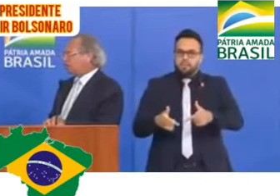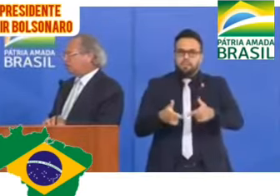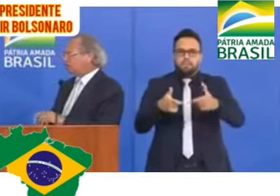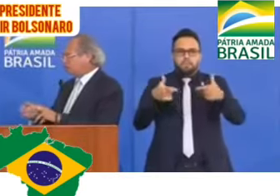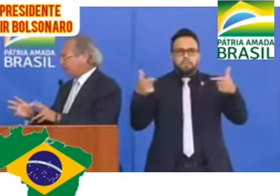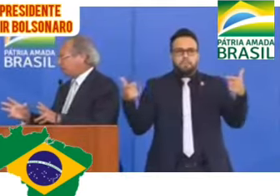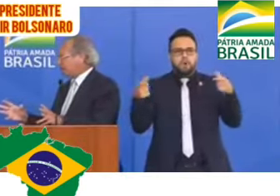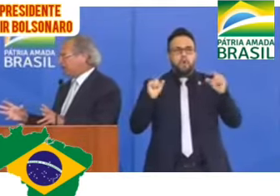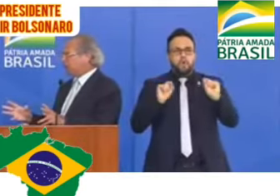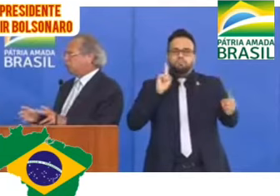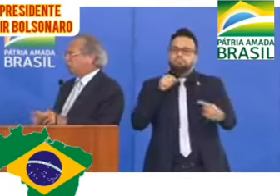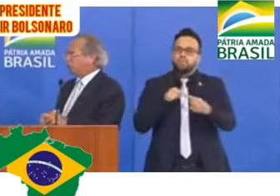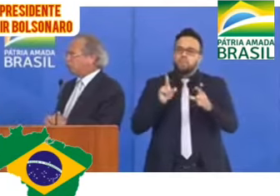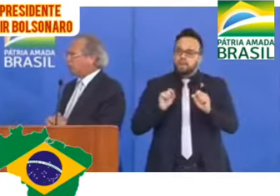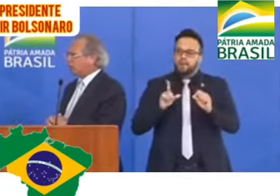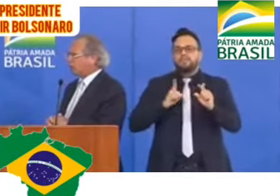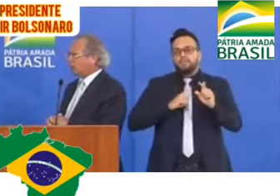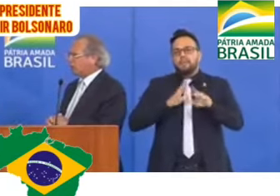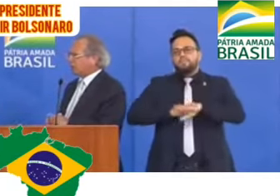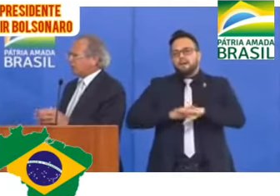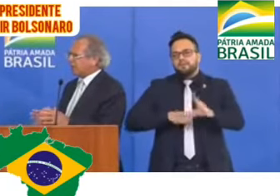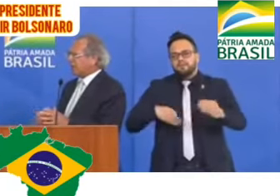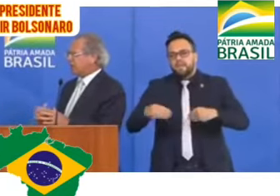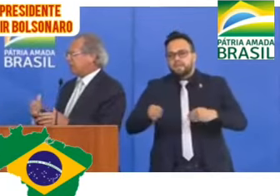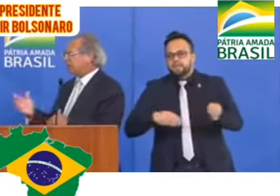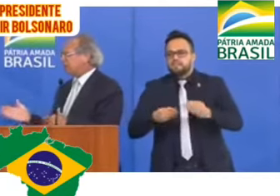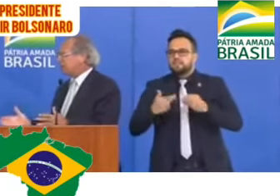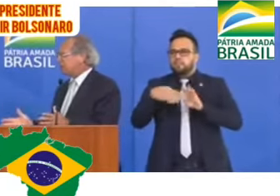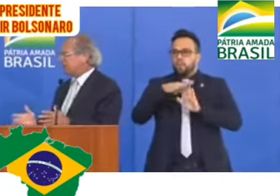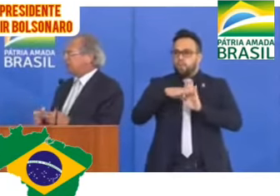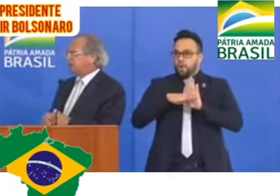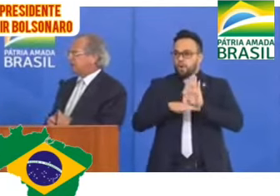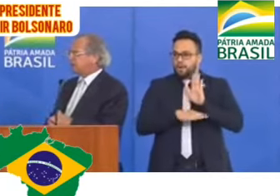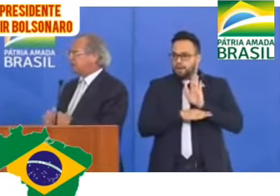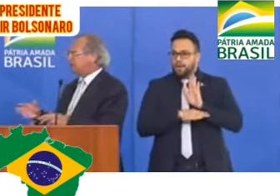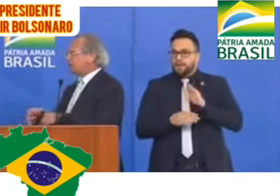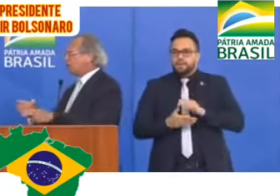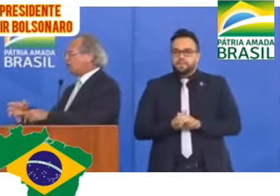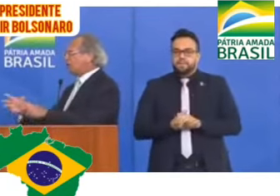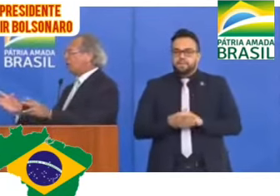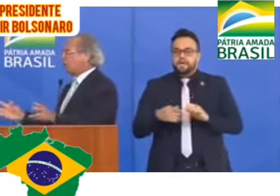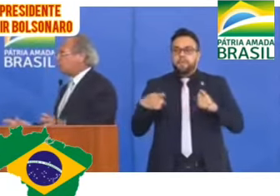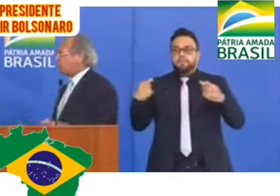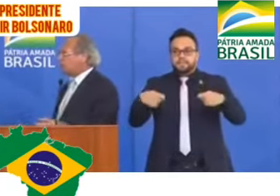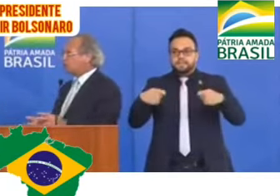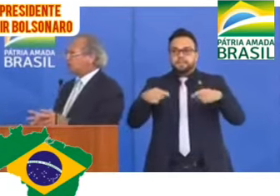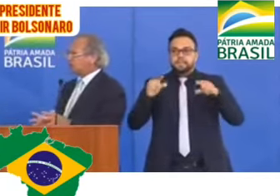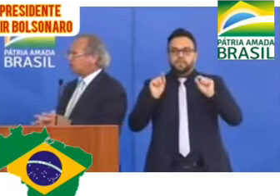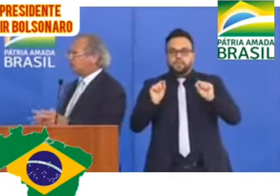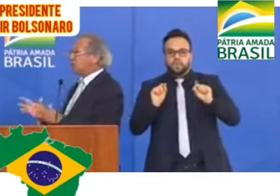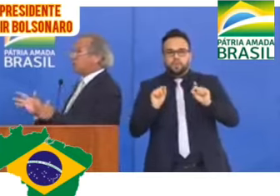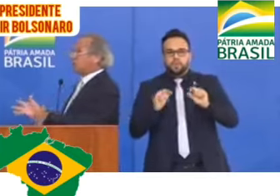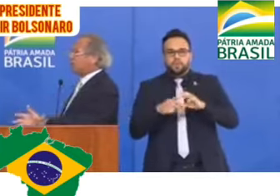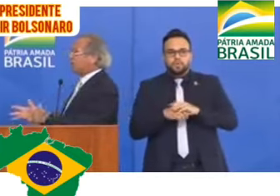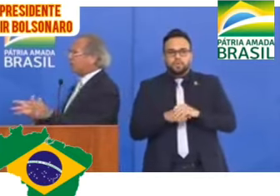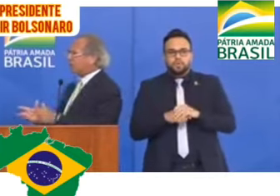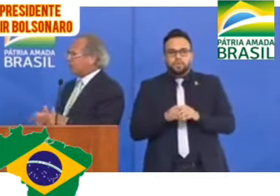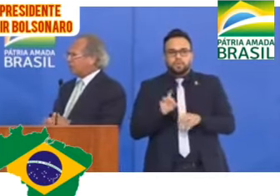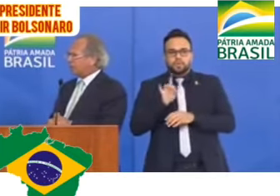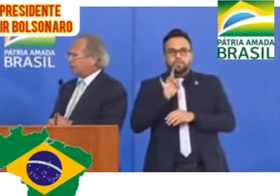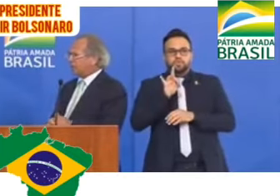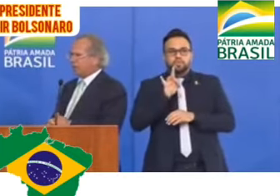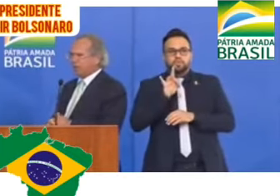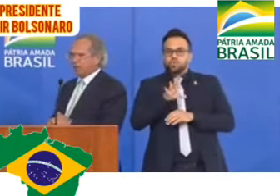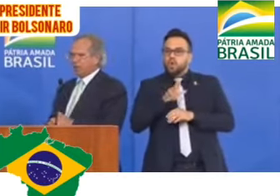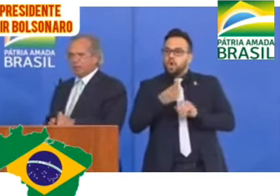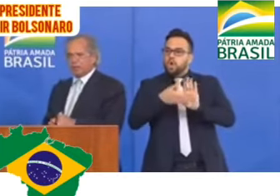e esperamos, flexibilizamos um pouco o programa. Pode ser que a empresa precise de capital de giro para outras coisas, que não seja só para a folha